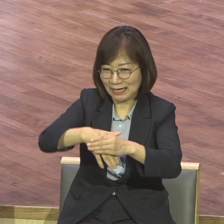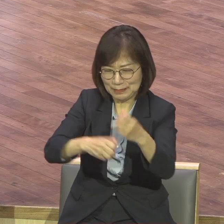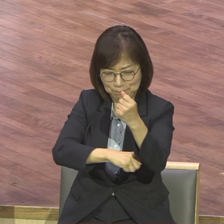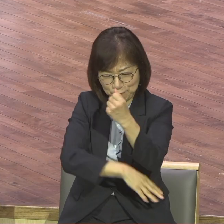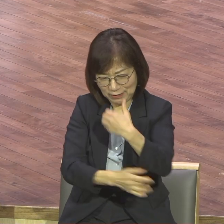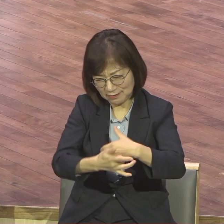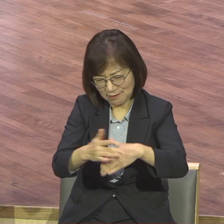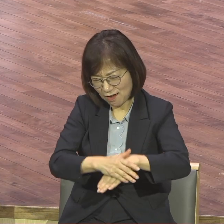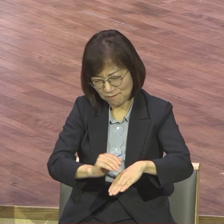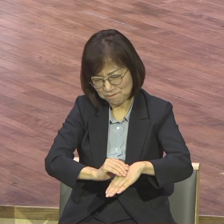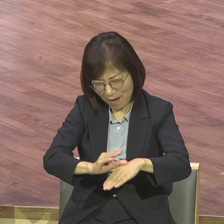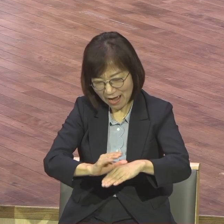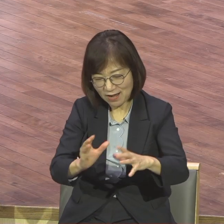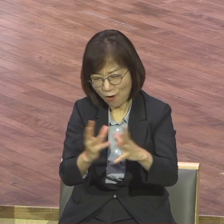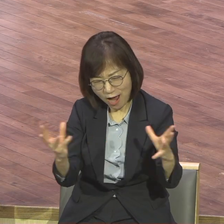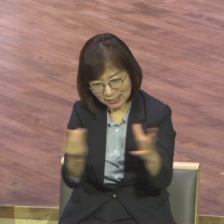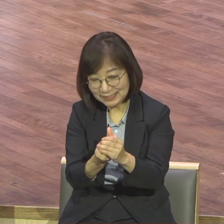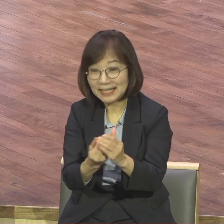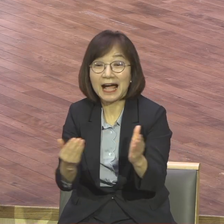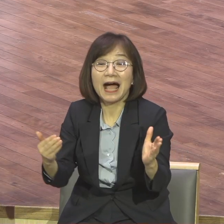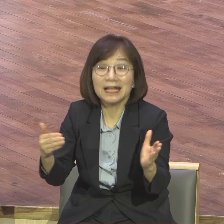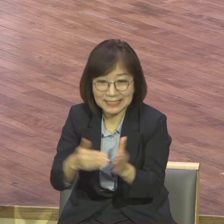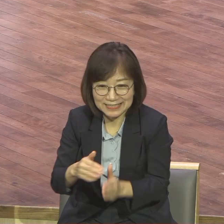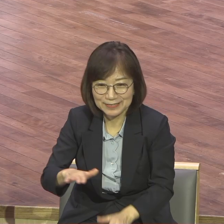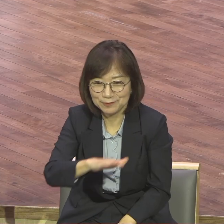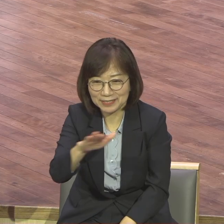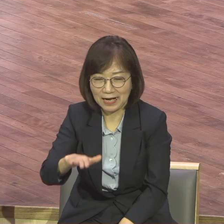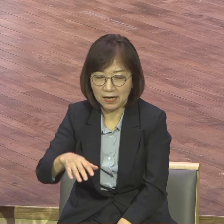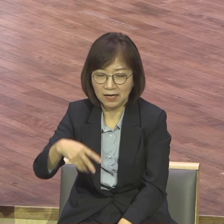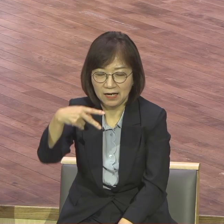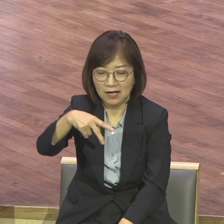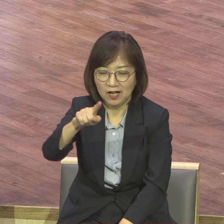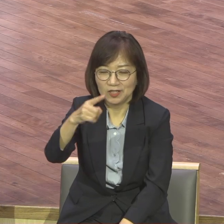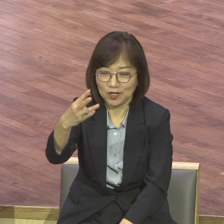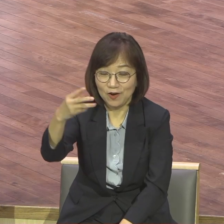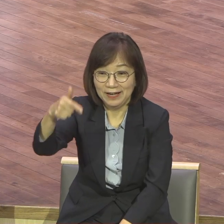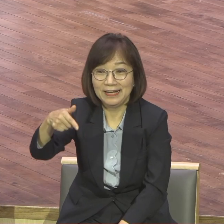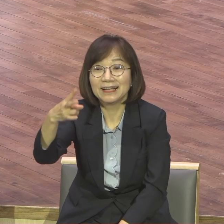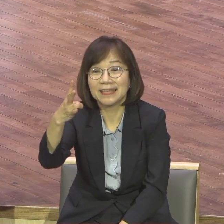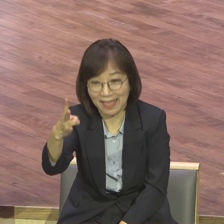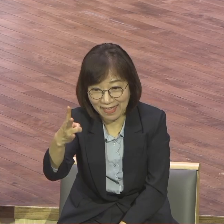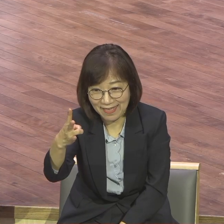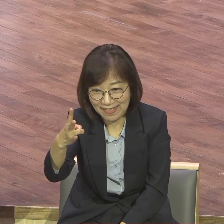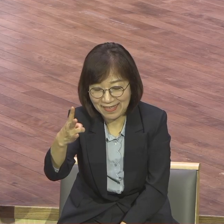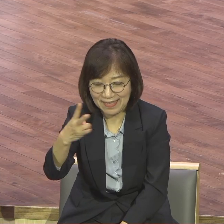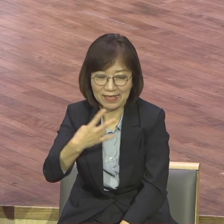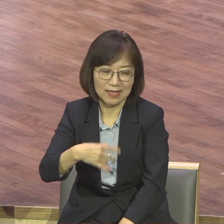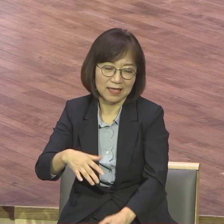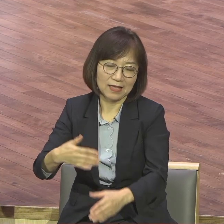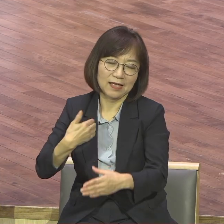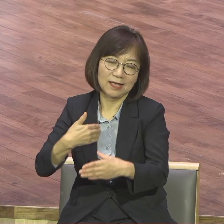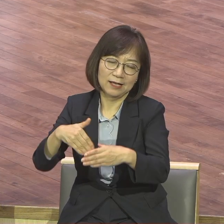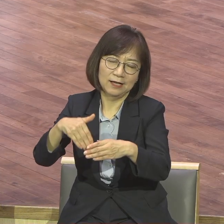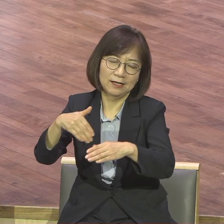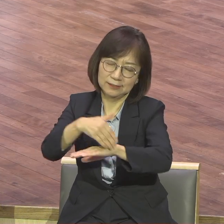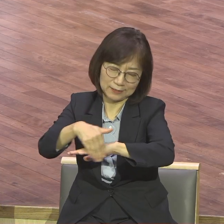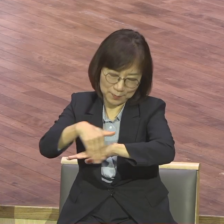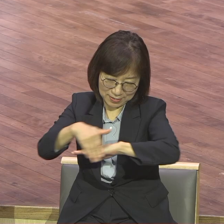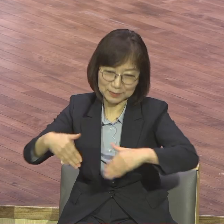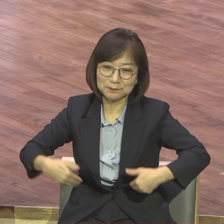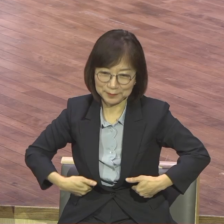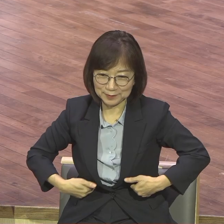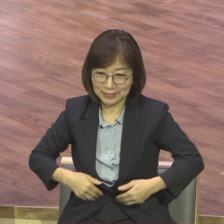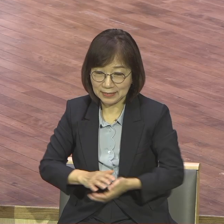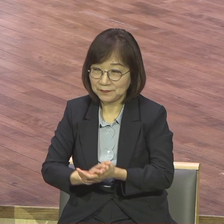될 때까지 우리의 삶을 설계해야 됩니다. 설계. 쉽게 말하면 내게 주신 헤븐 탤런트. 각자에게